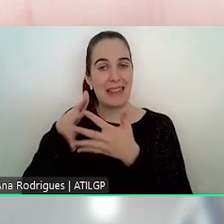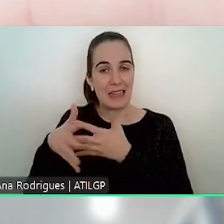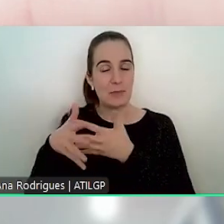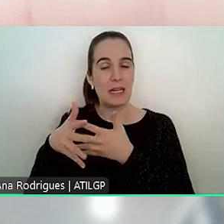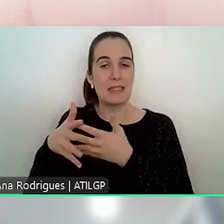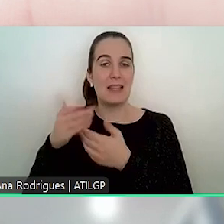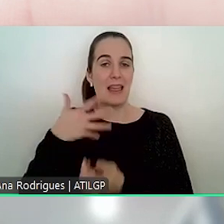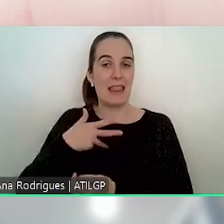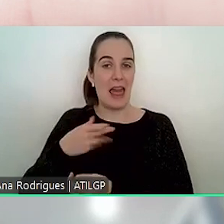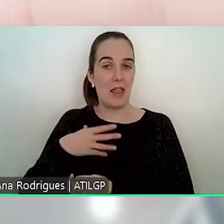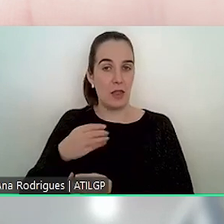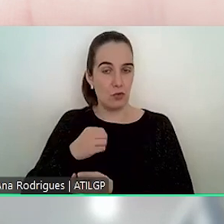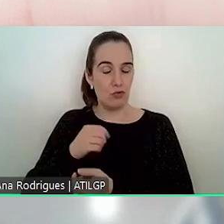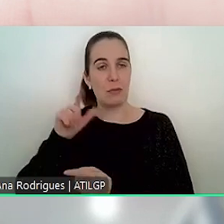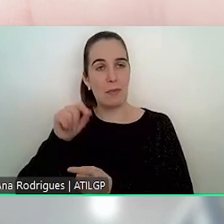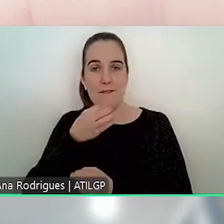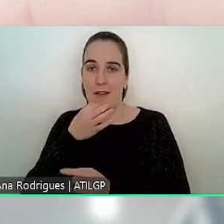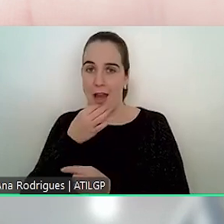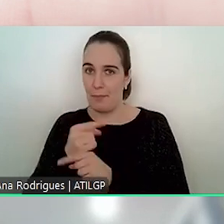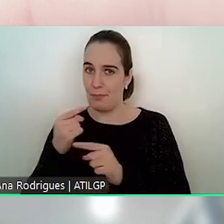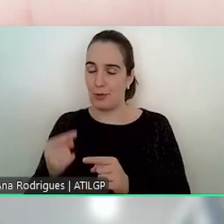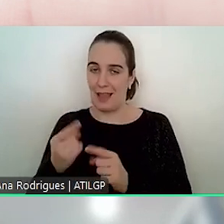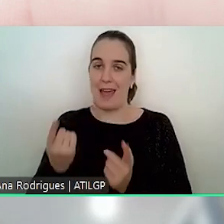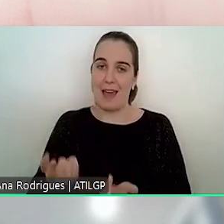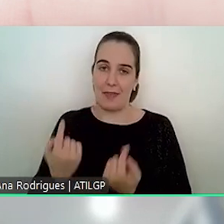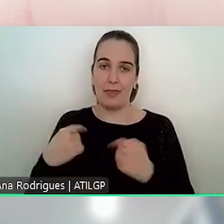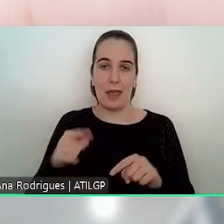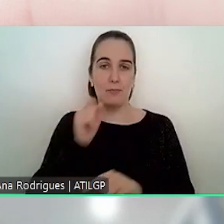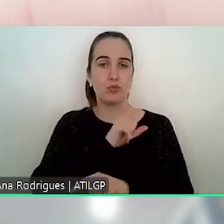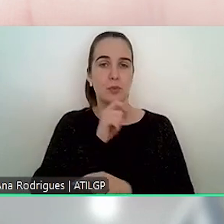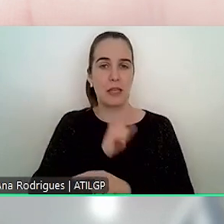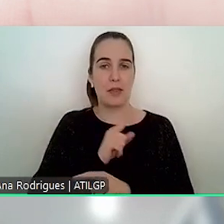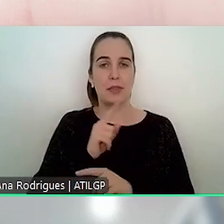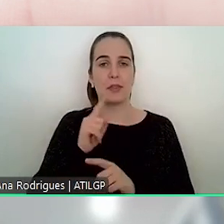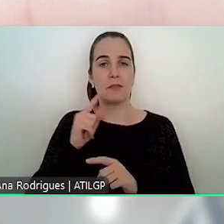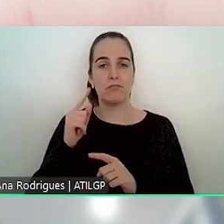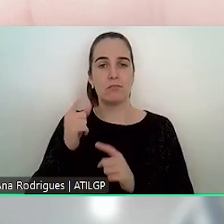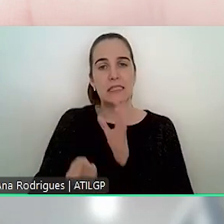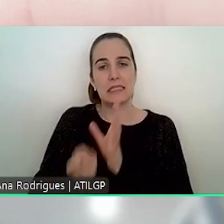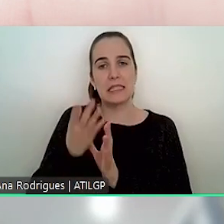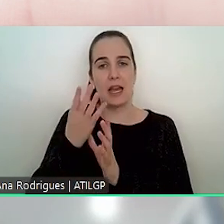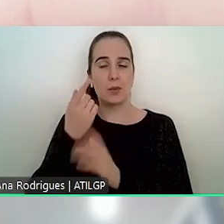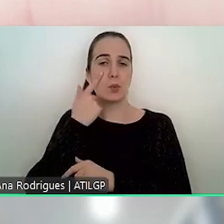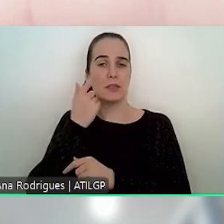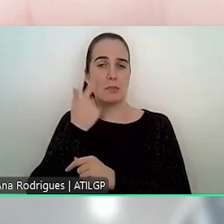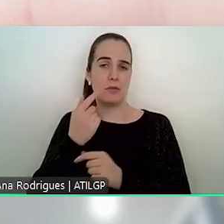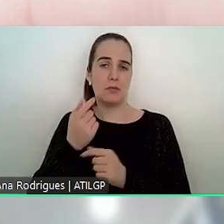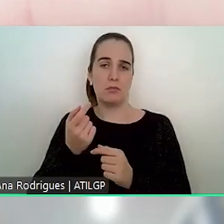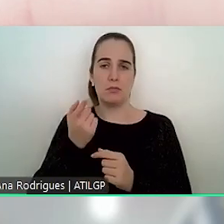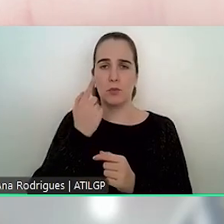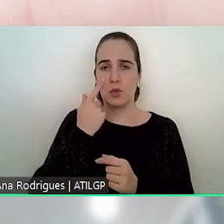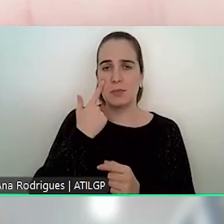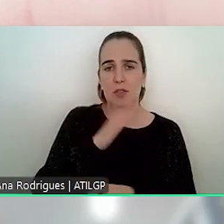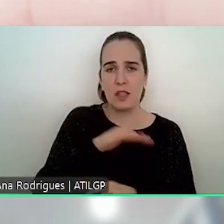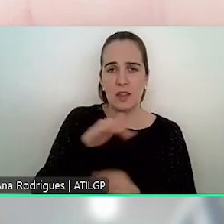referido a propósito daquilo que é a possibilidade para a geração de conhecimento científico, técnico, na sociedade